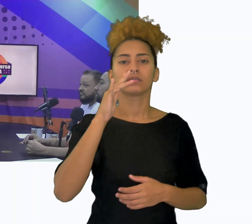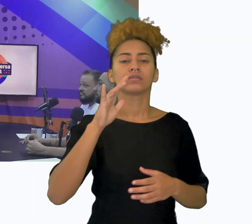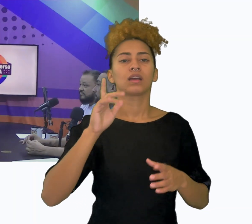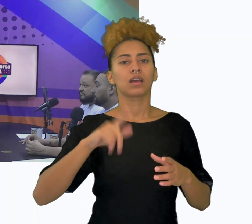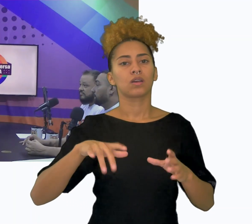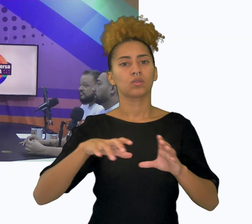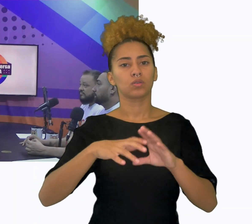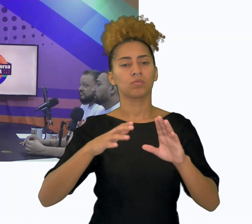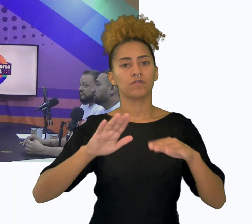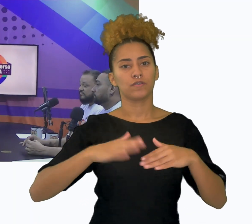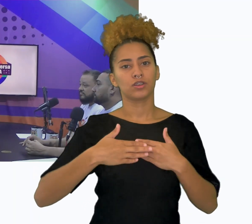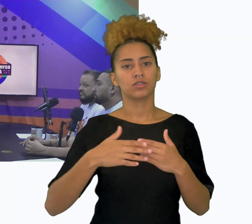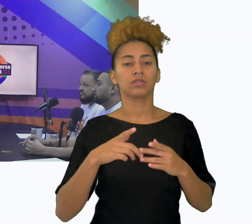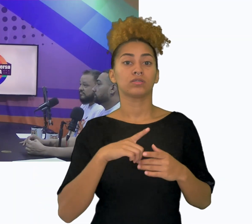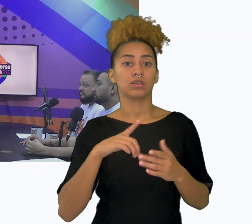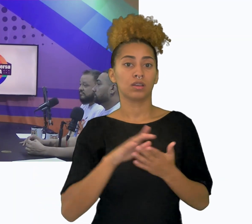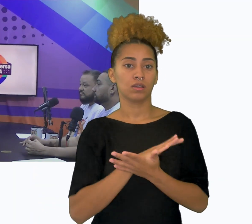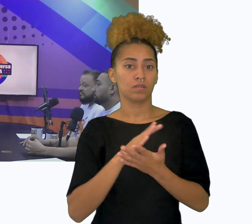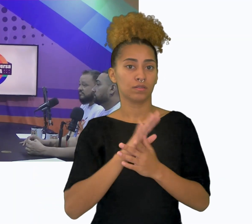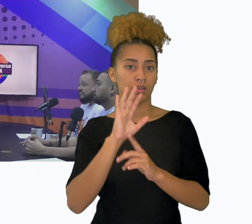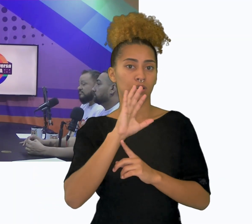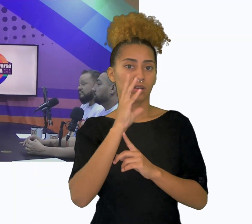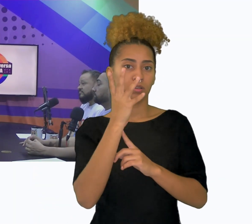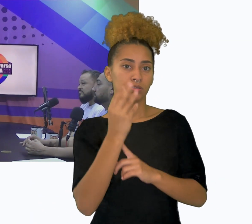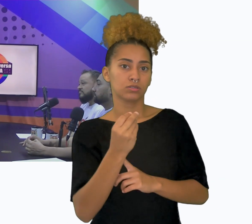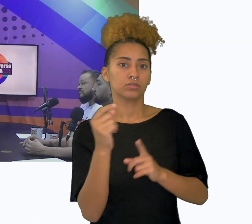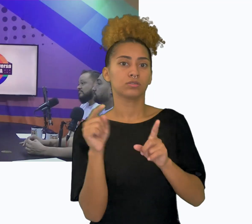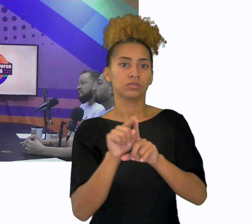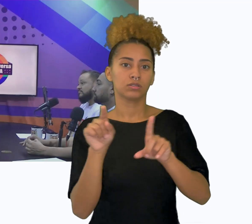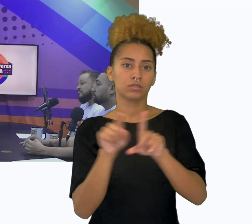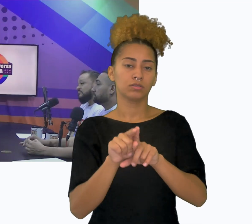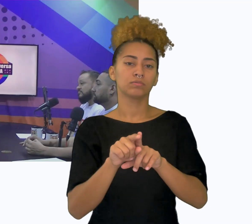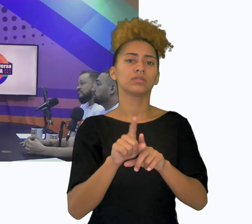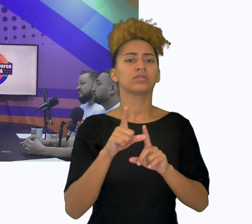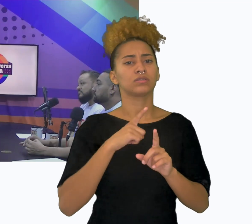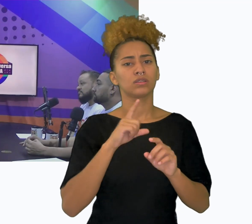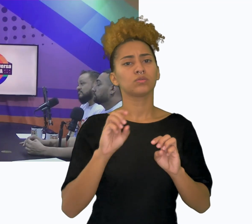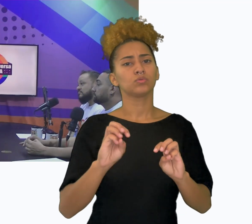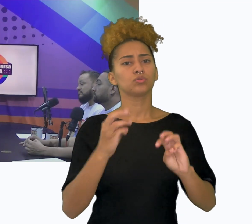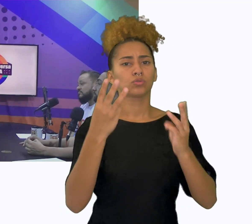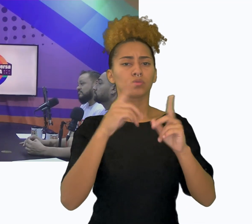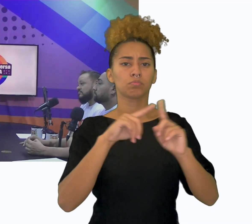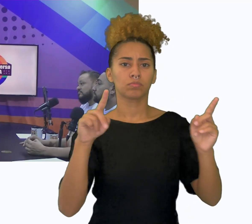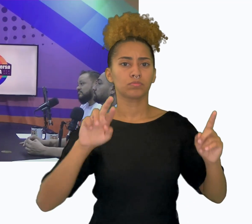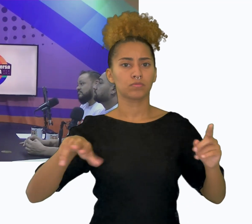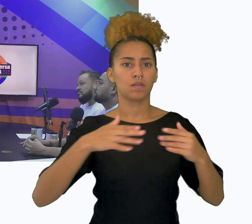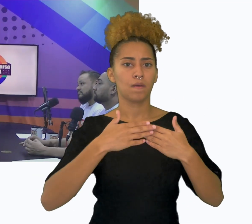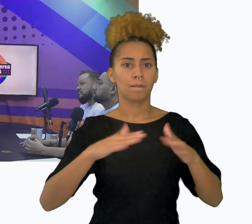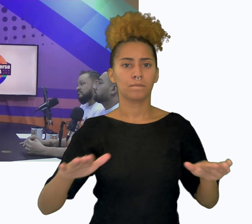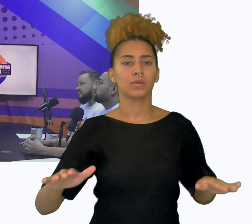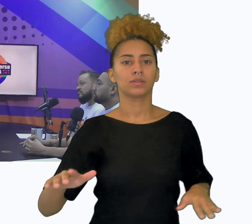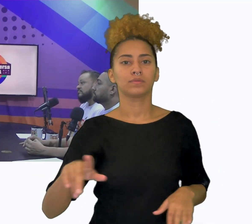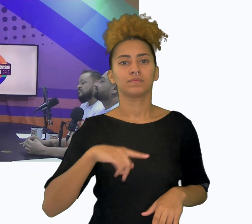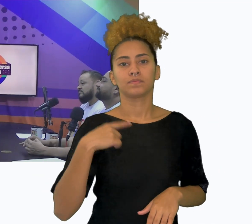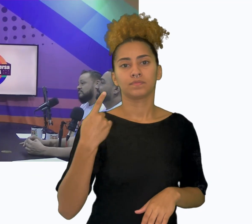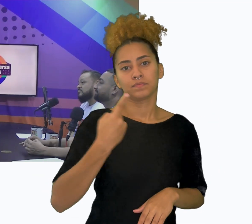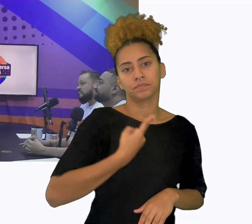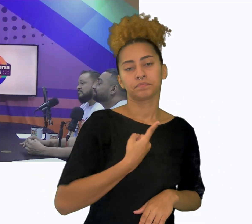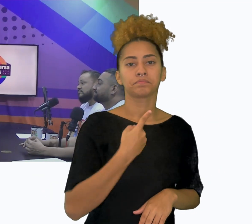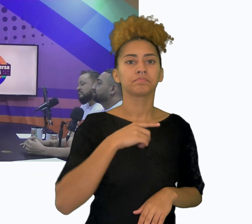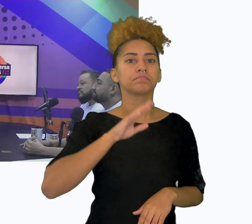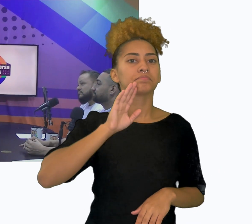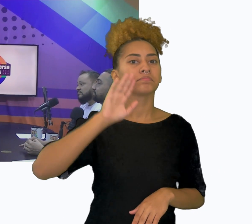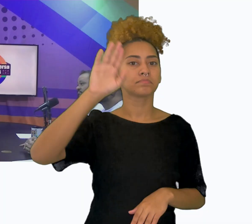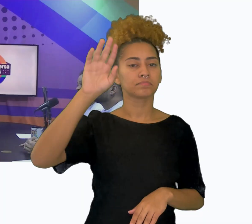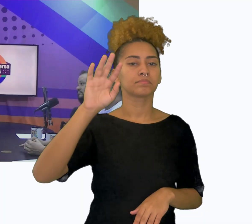gente. Existia algumas artistas que faziam shows lá, mas não era tão aberto assim, principalmente pra gente que fazia